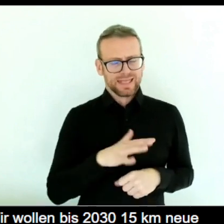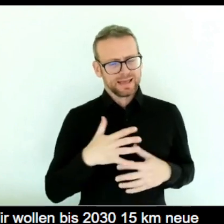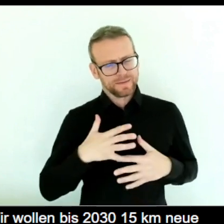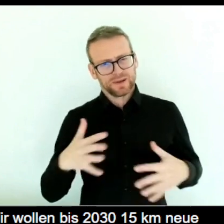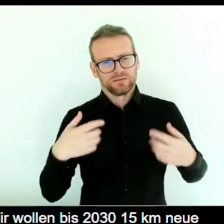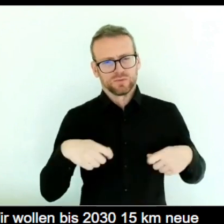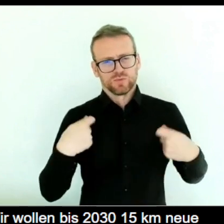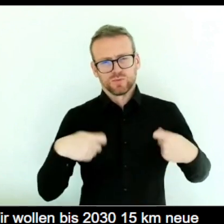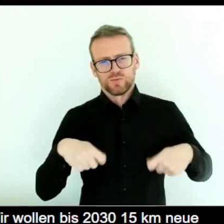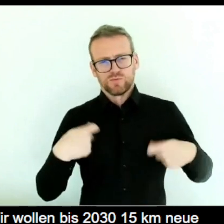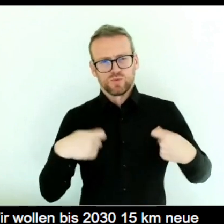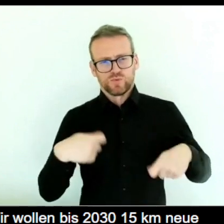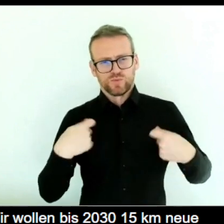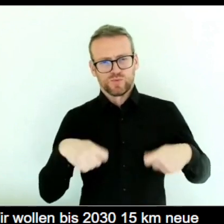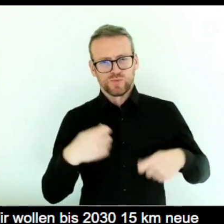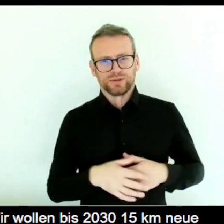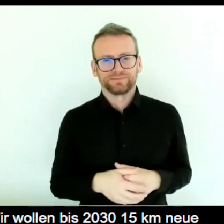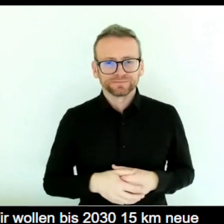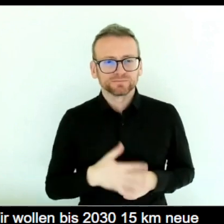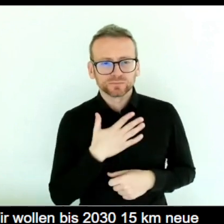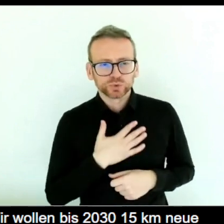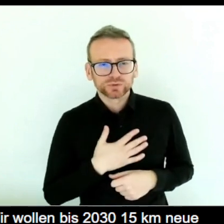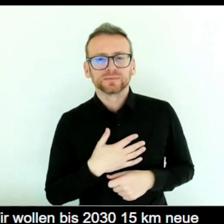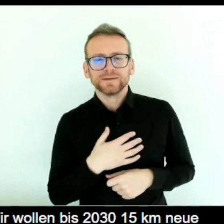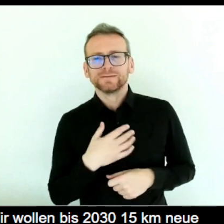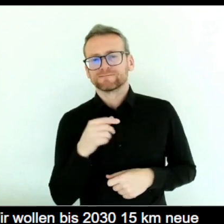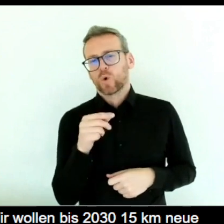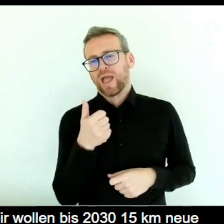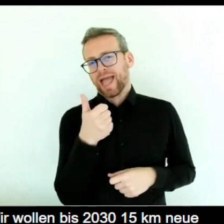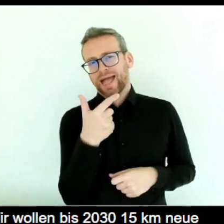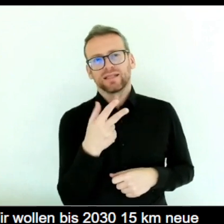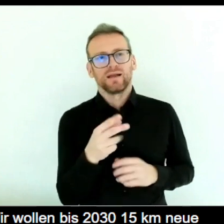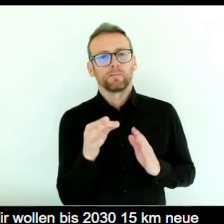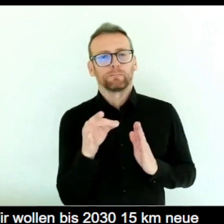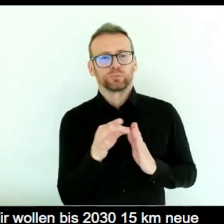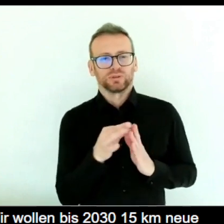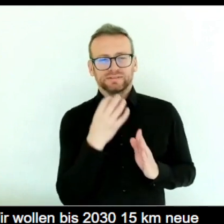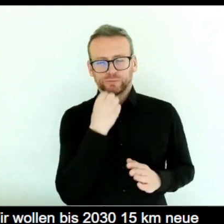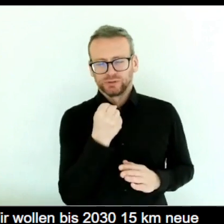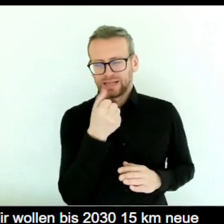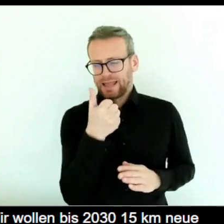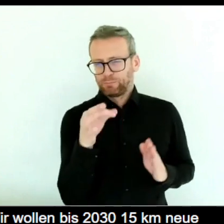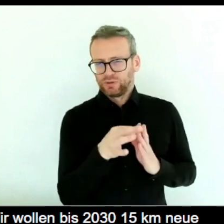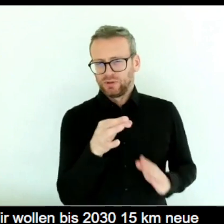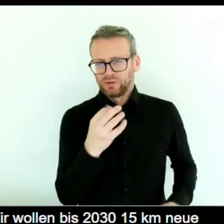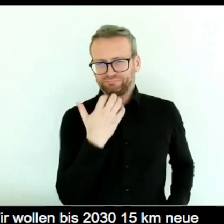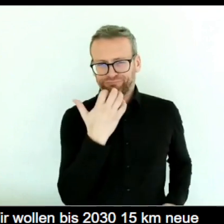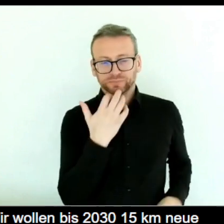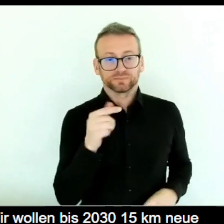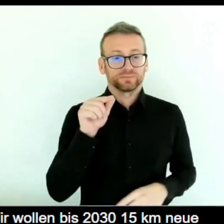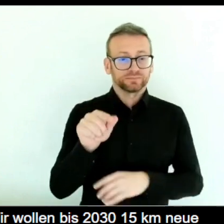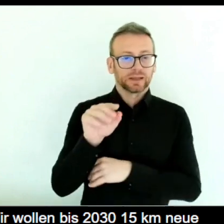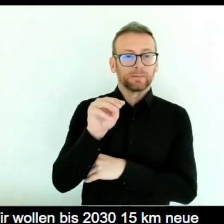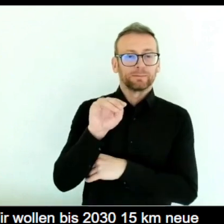zum MVV beitritt. Gleiches steht jetzt unmittelbar an in Miesbach und in Stadt- und Landkreis Rosenheim.